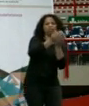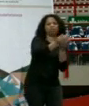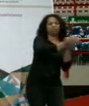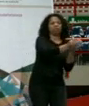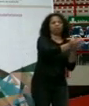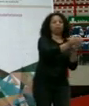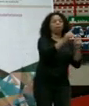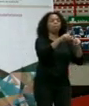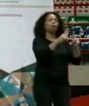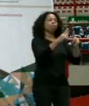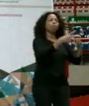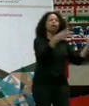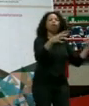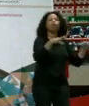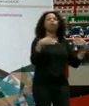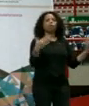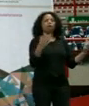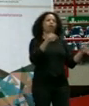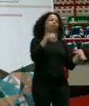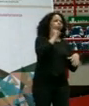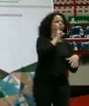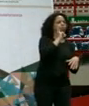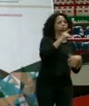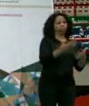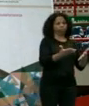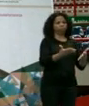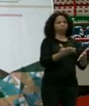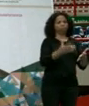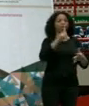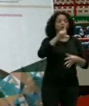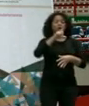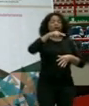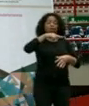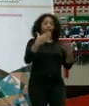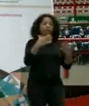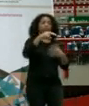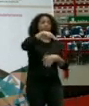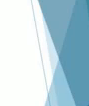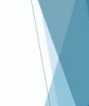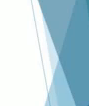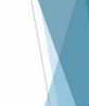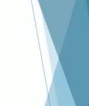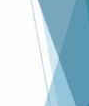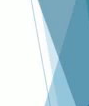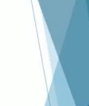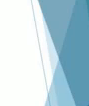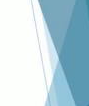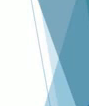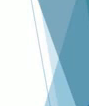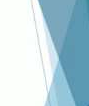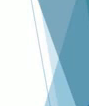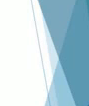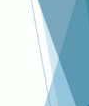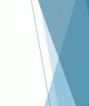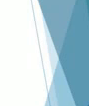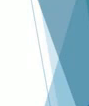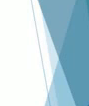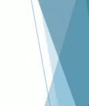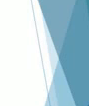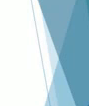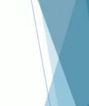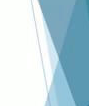tinha um poderoso exército, mas não tinha força naval suficiente para invadir a Inglaterra. Assim, Napoleão ele vai criar